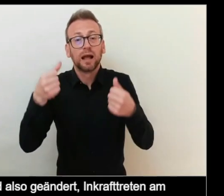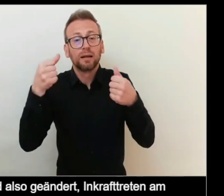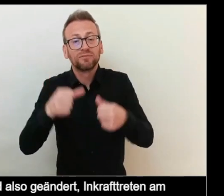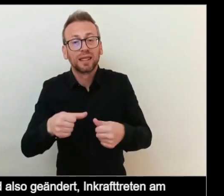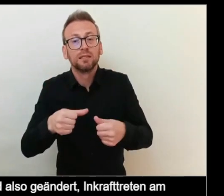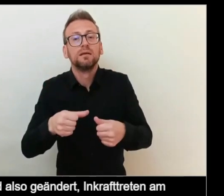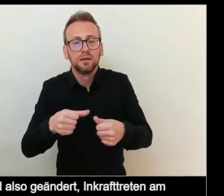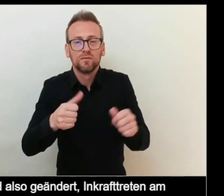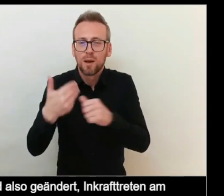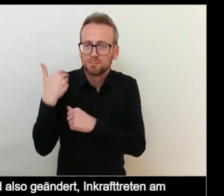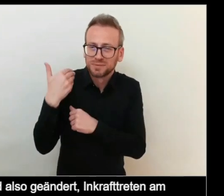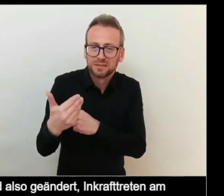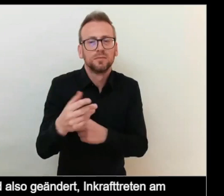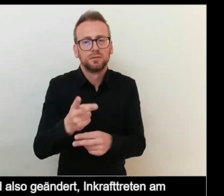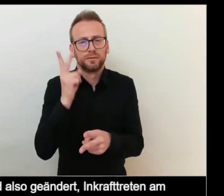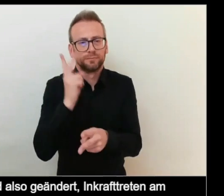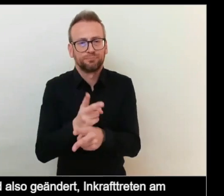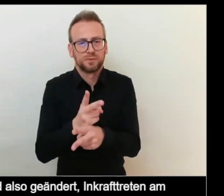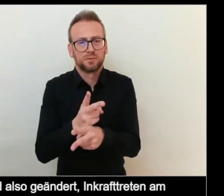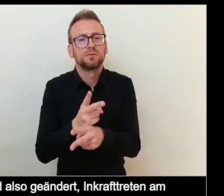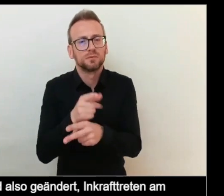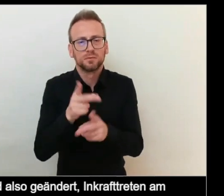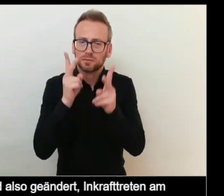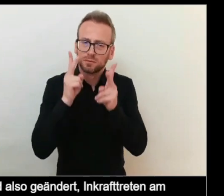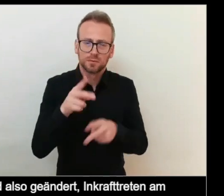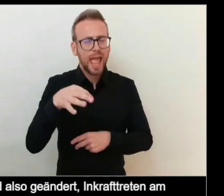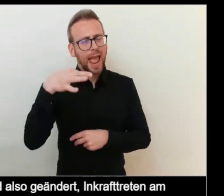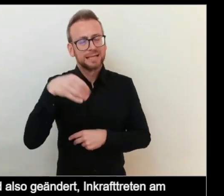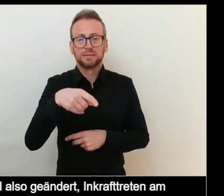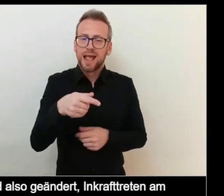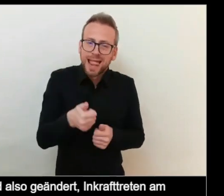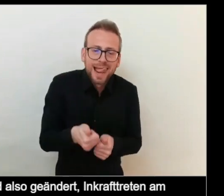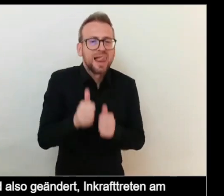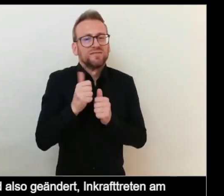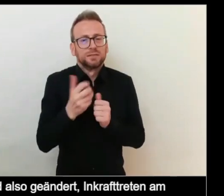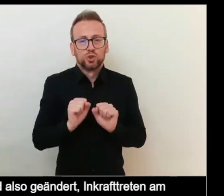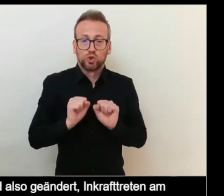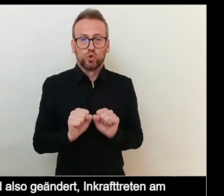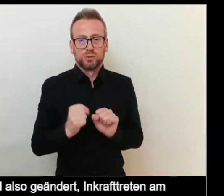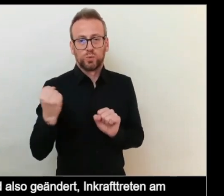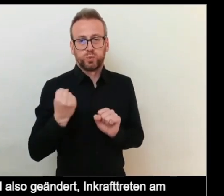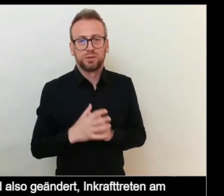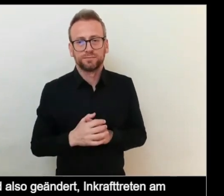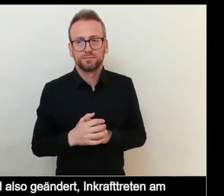die PCR-Pull-Testungen stattfinden, die Maskenpflicht am Platz aufheben.